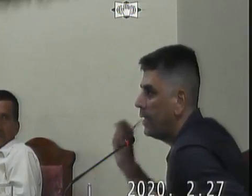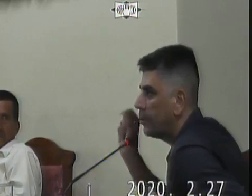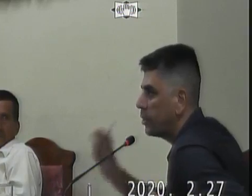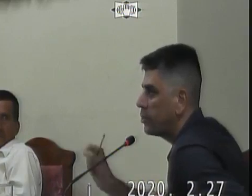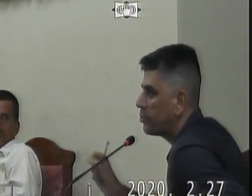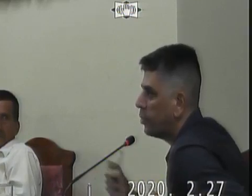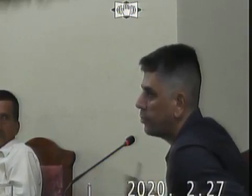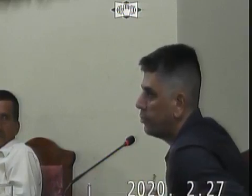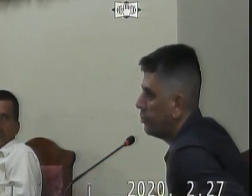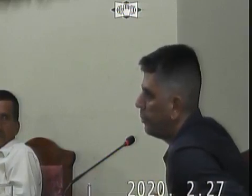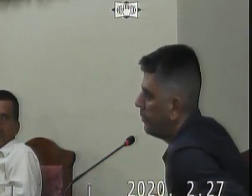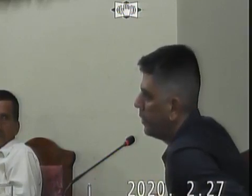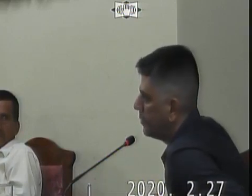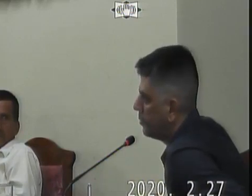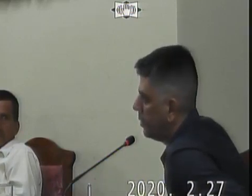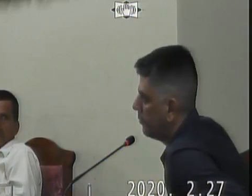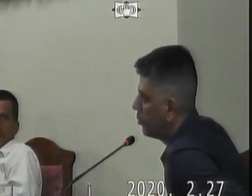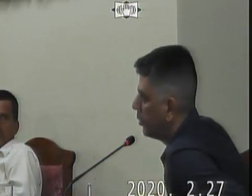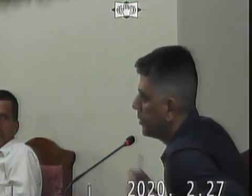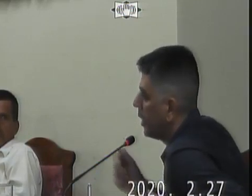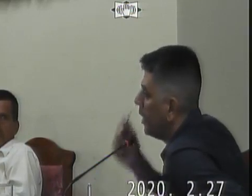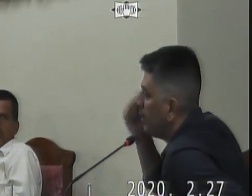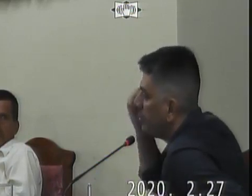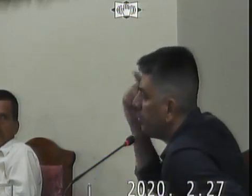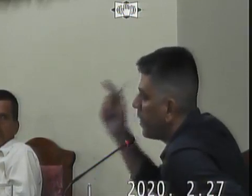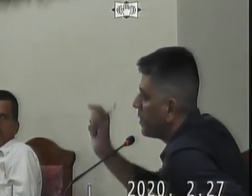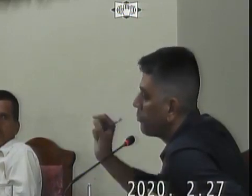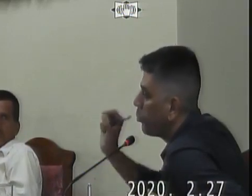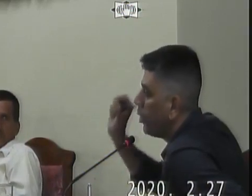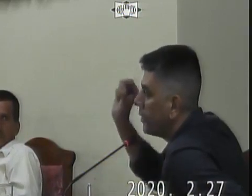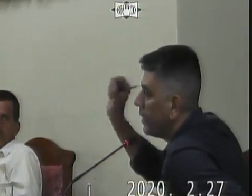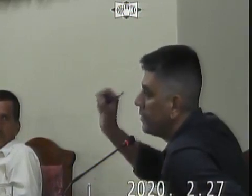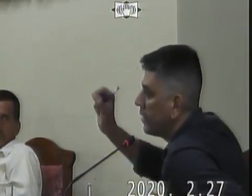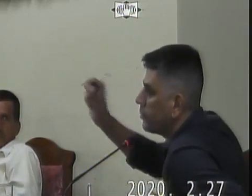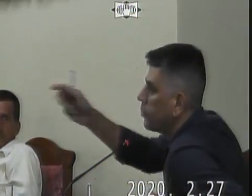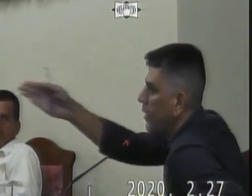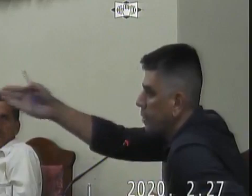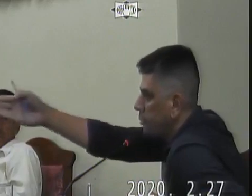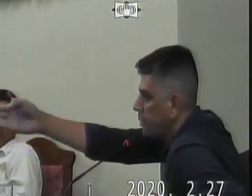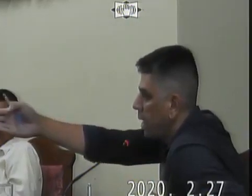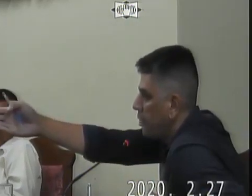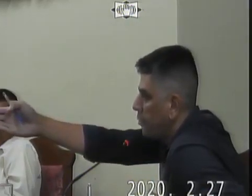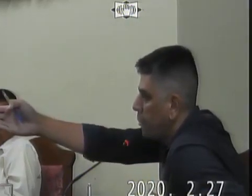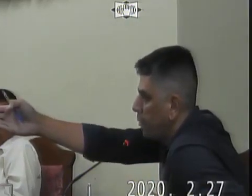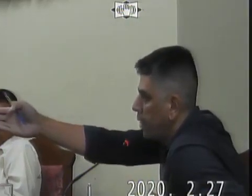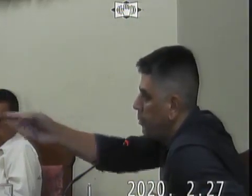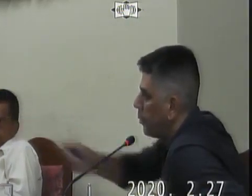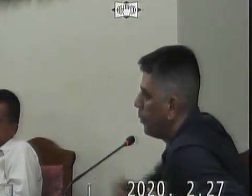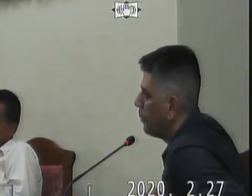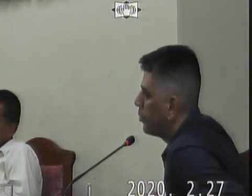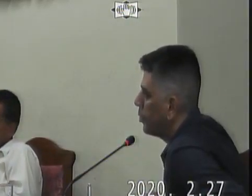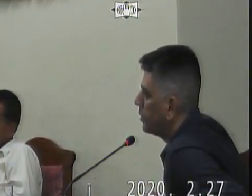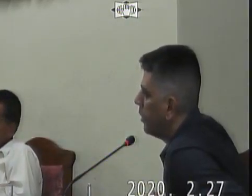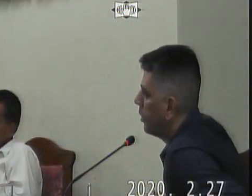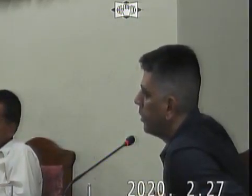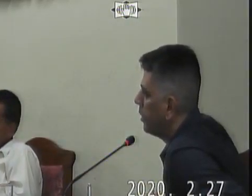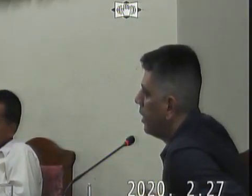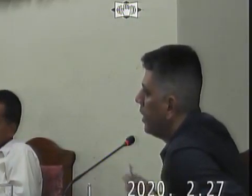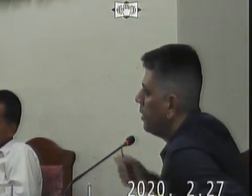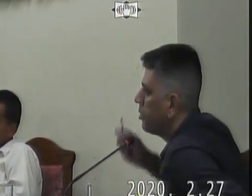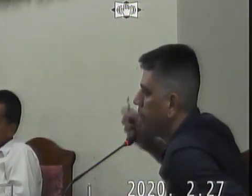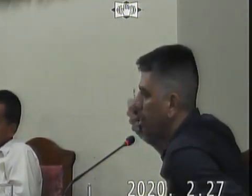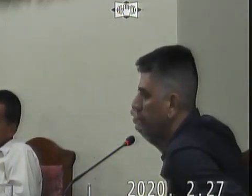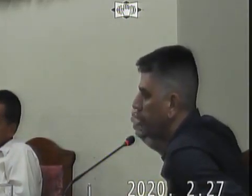a alíquota de desconto de Previdência dos servidores, de fazer toda a desarticulação administrativa, como foi lido pelo próprio doutor Saulo